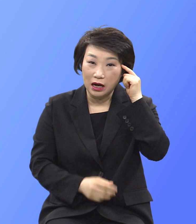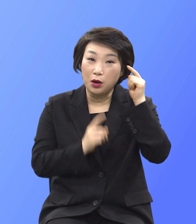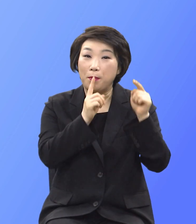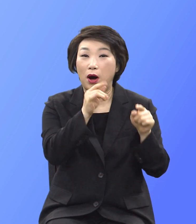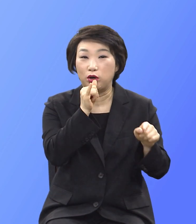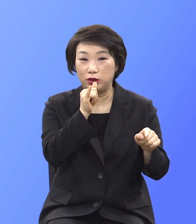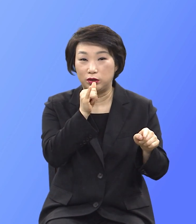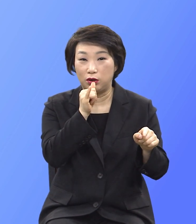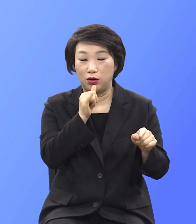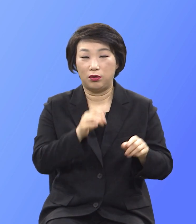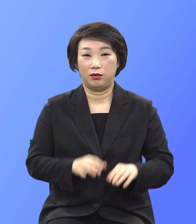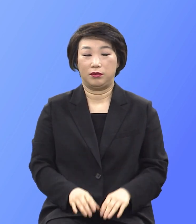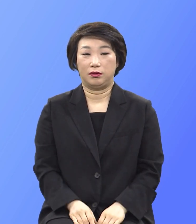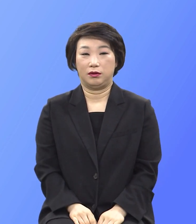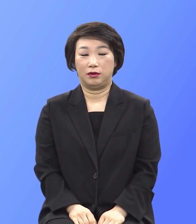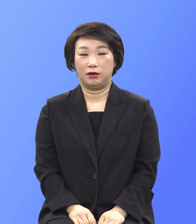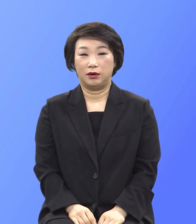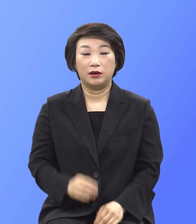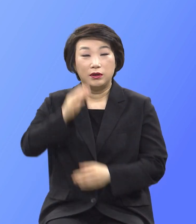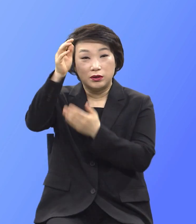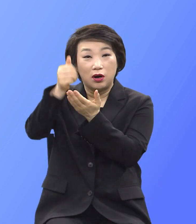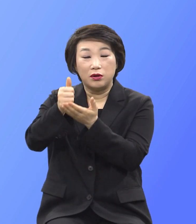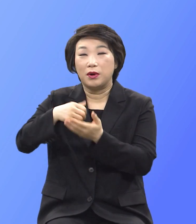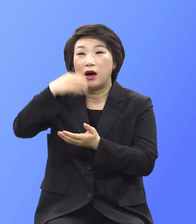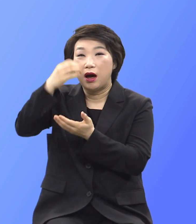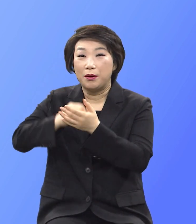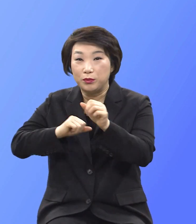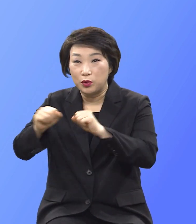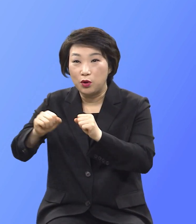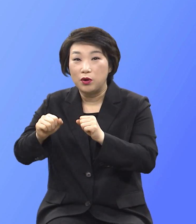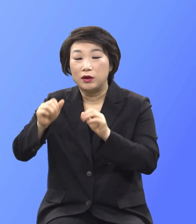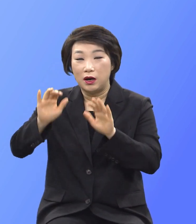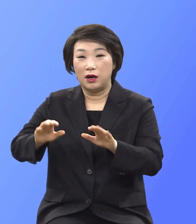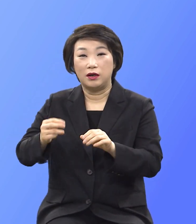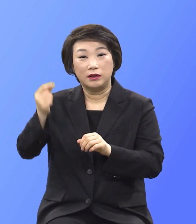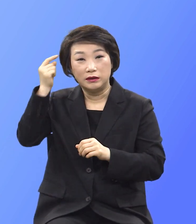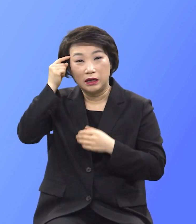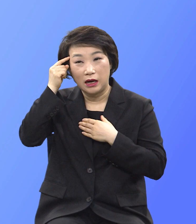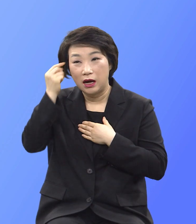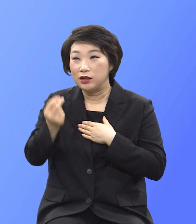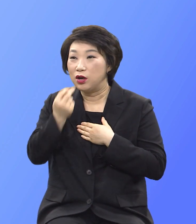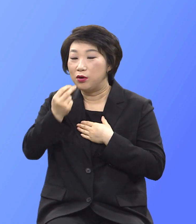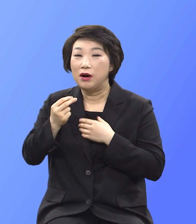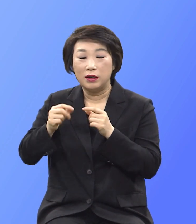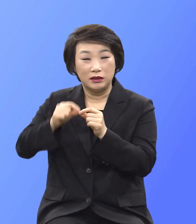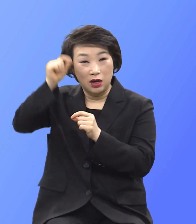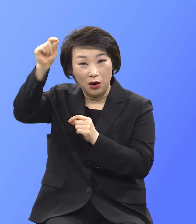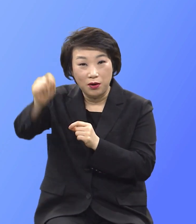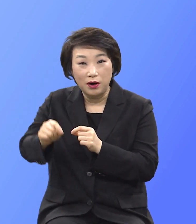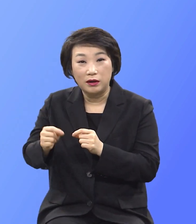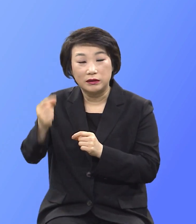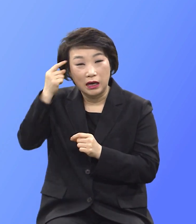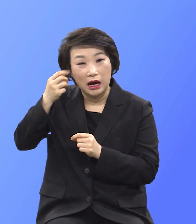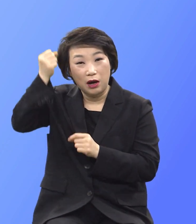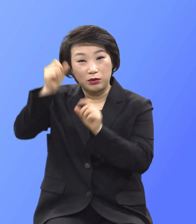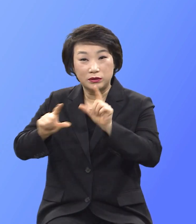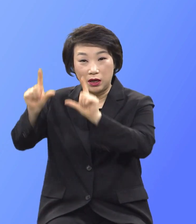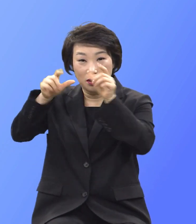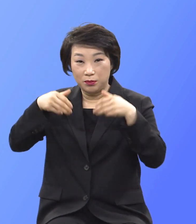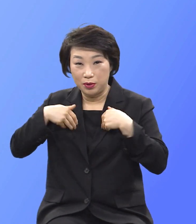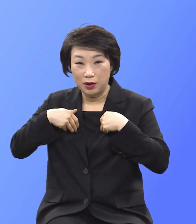생각이라고 정의했고, 성령에 감동된 영원한 생명의 생각으로 살아야